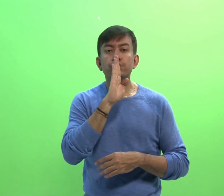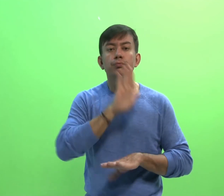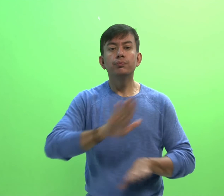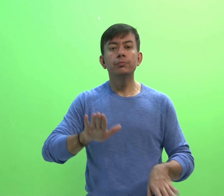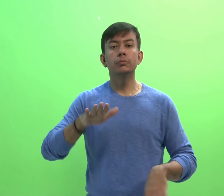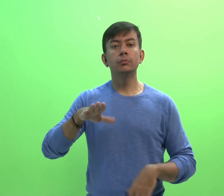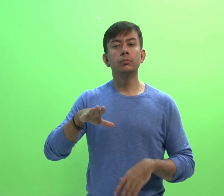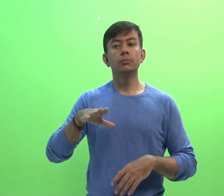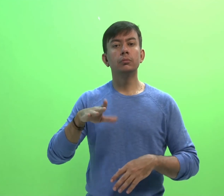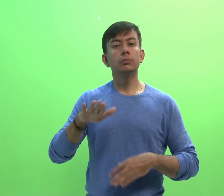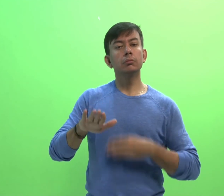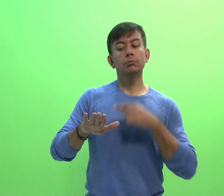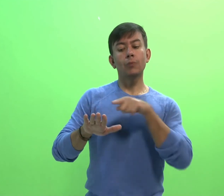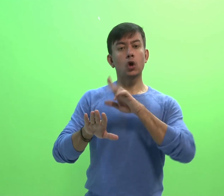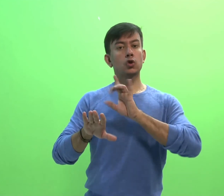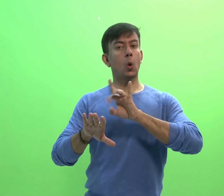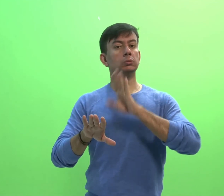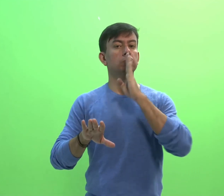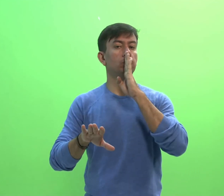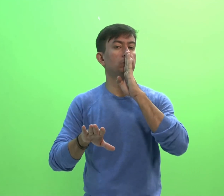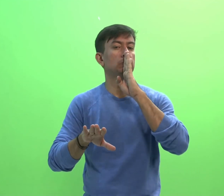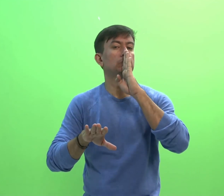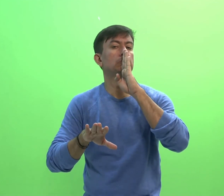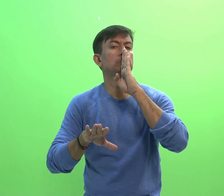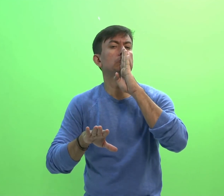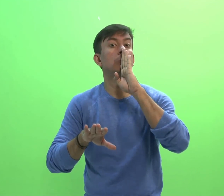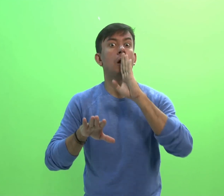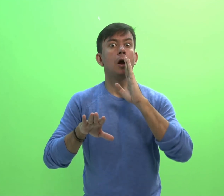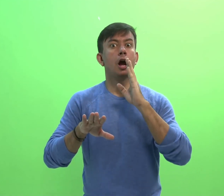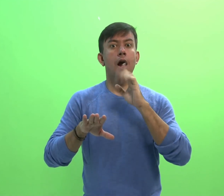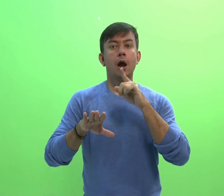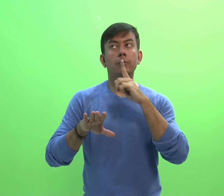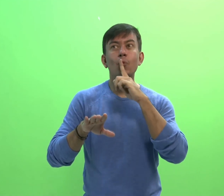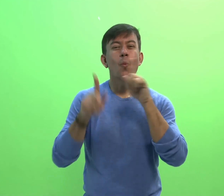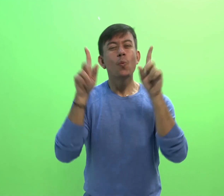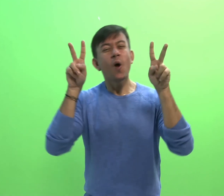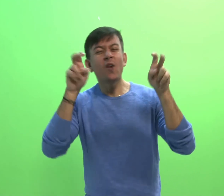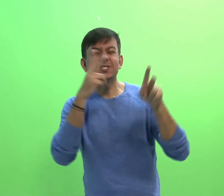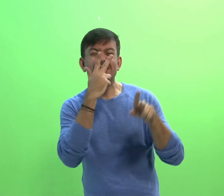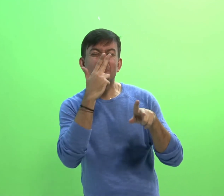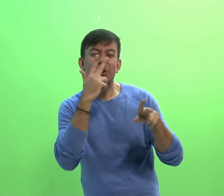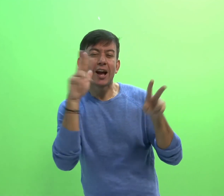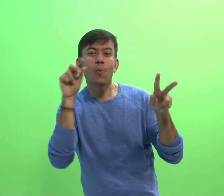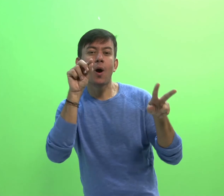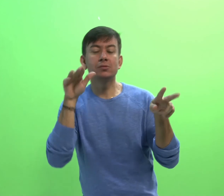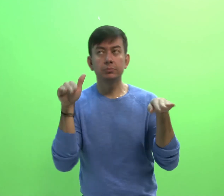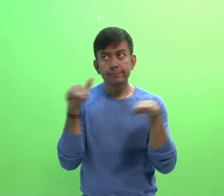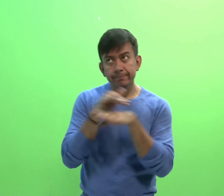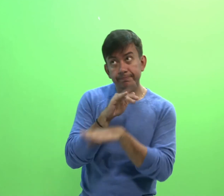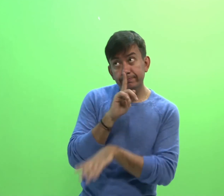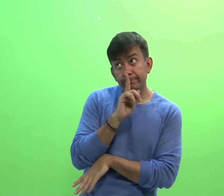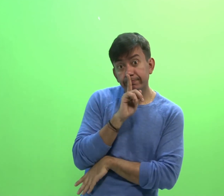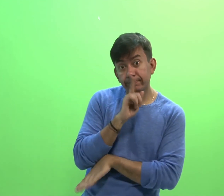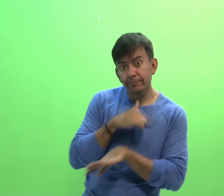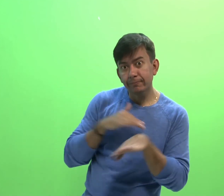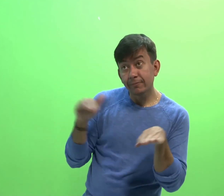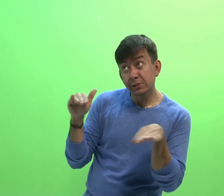que não faz nada, somente recebe a ação da outra. É como se ela fosse submissa.